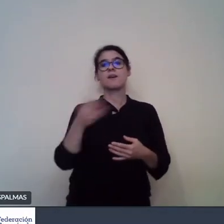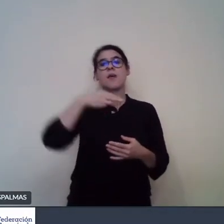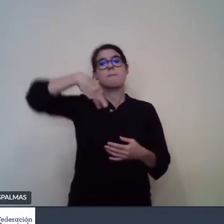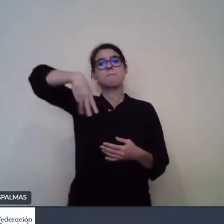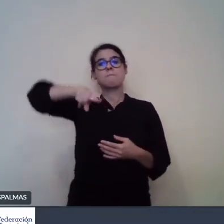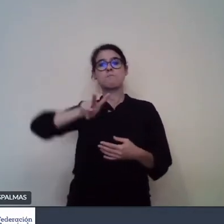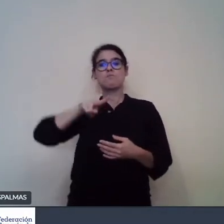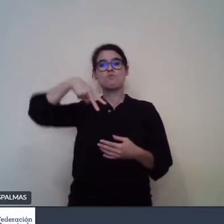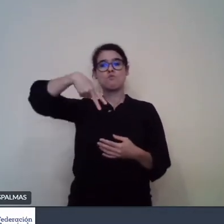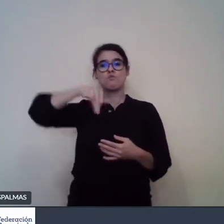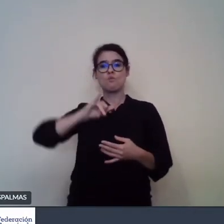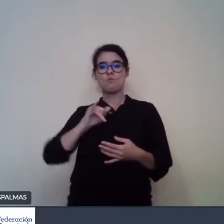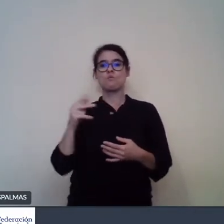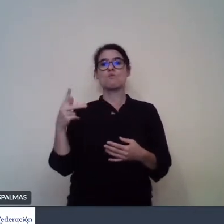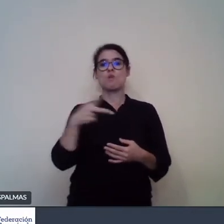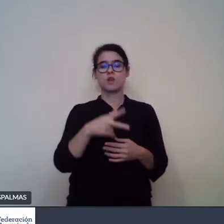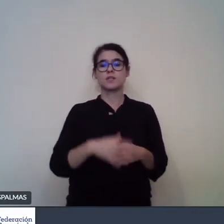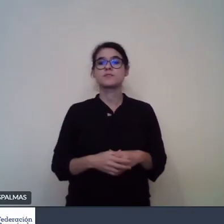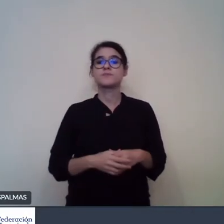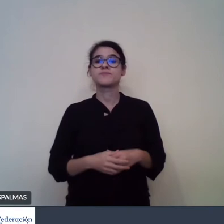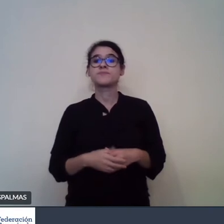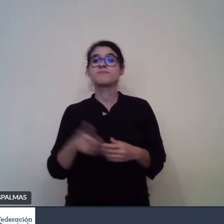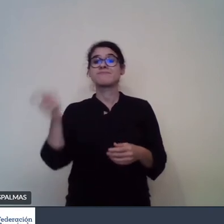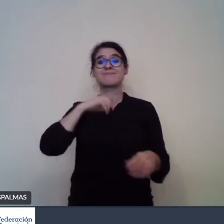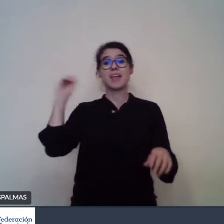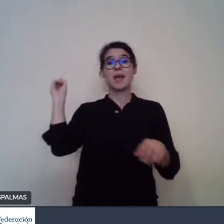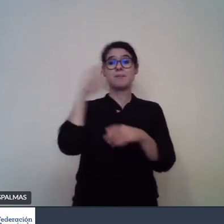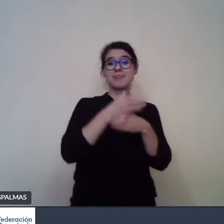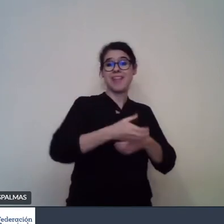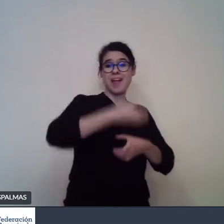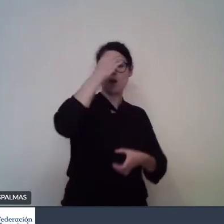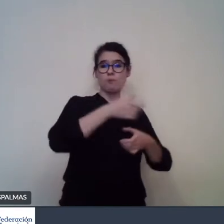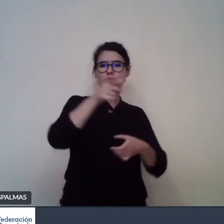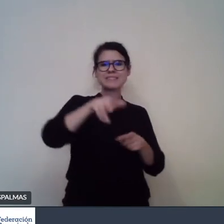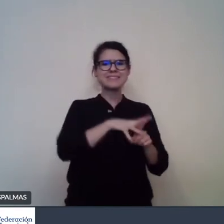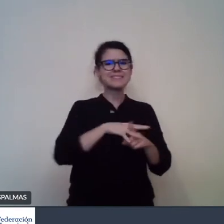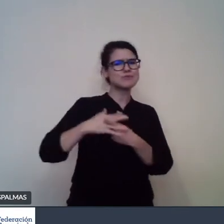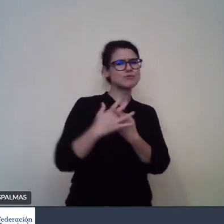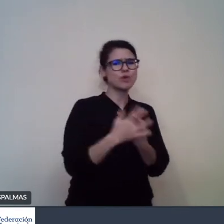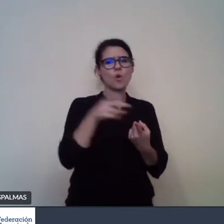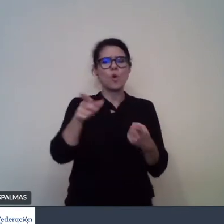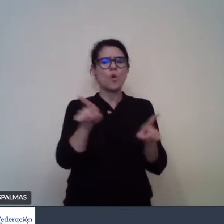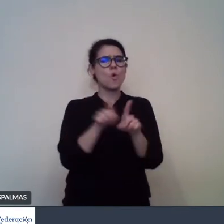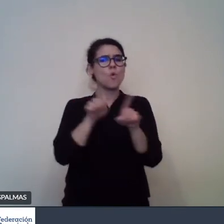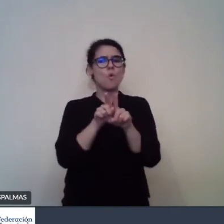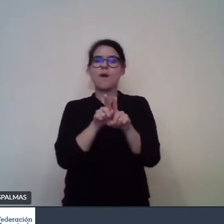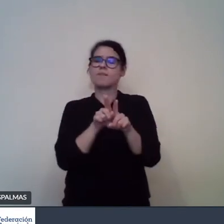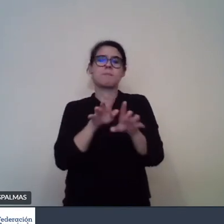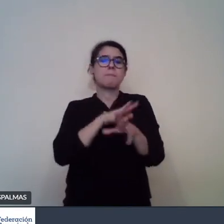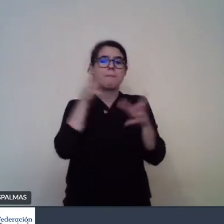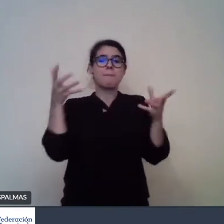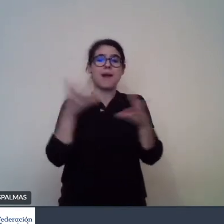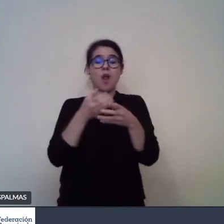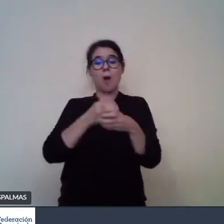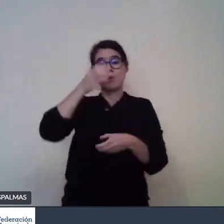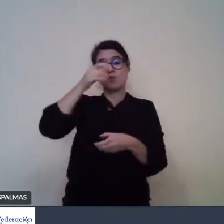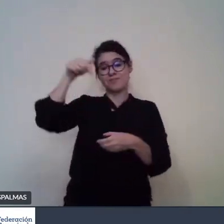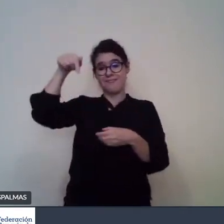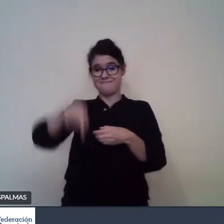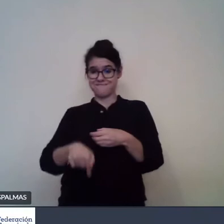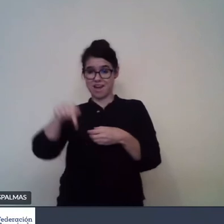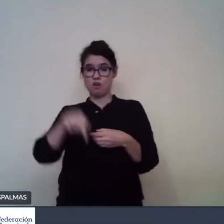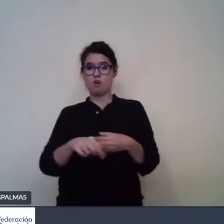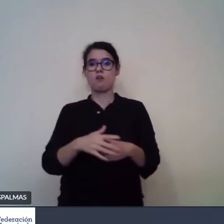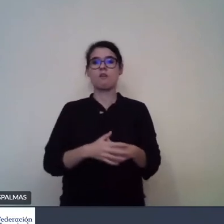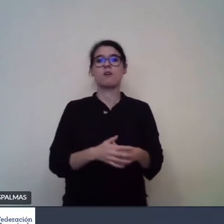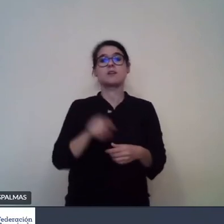Pase al poste. Ahí ya podríamos tener una situación probablemente de balón a poste bajo. En el Dakin.